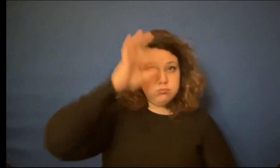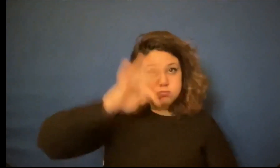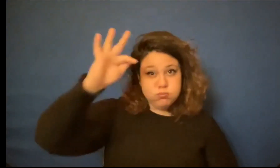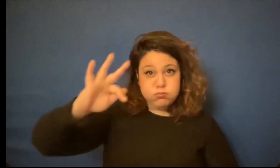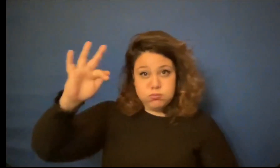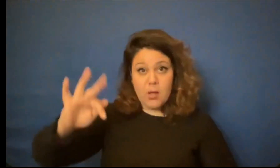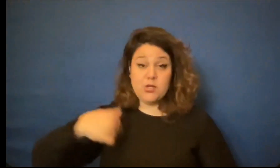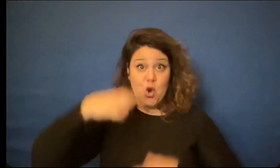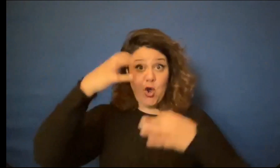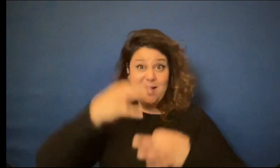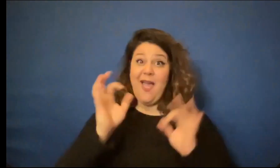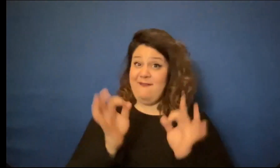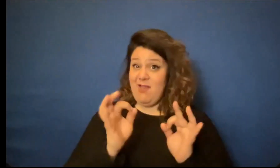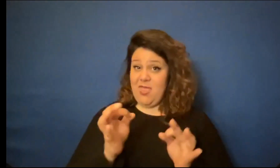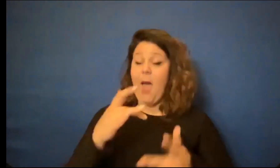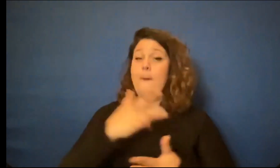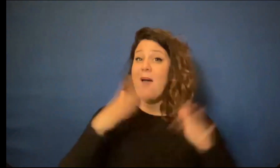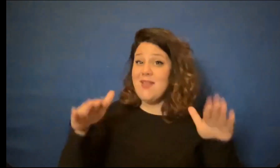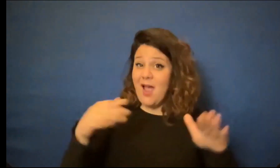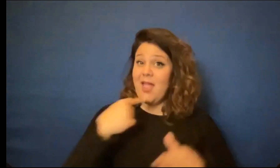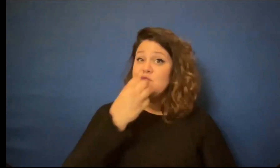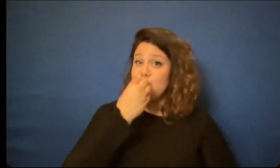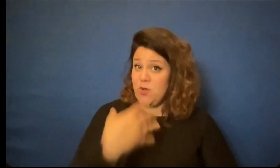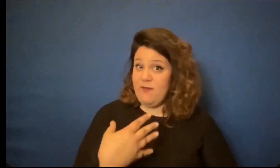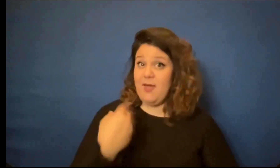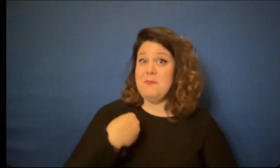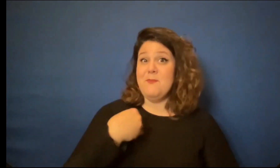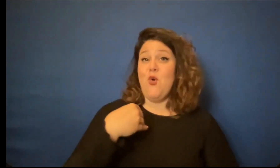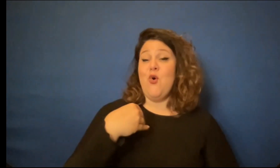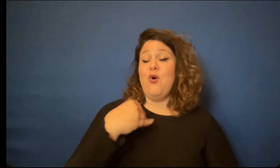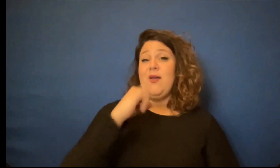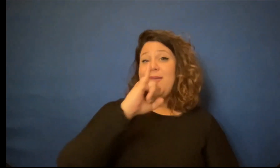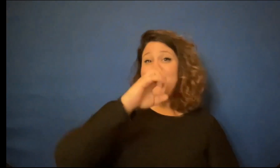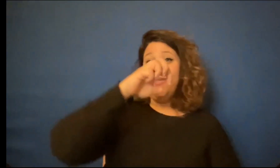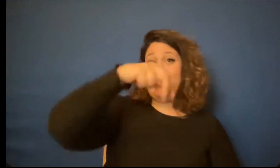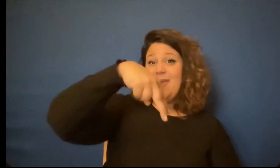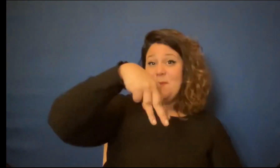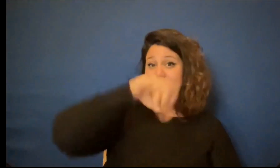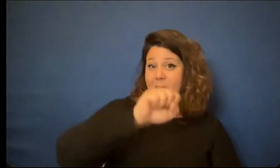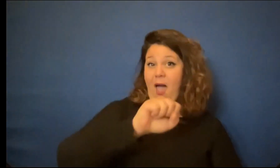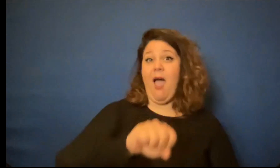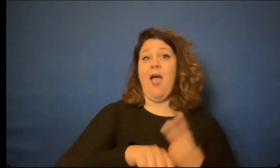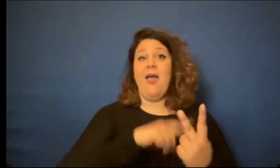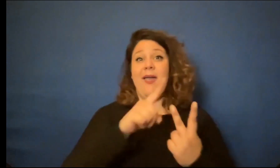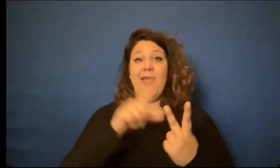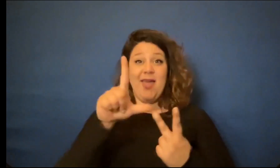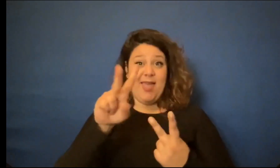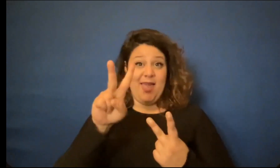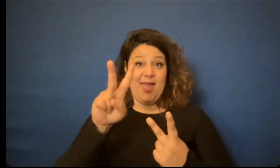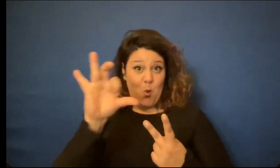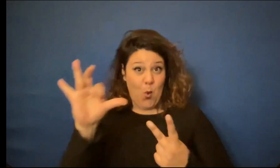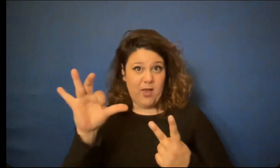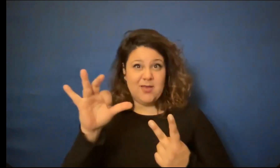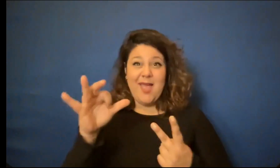lo que ha dicho María Ángeles, que tanto Inma como Luis habéis definido perfectamente todas